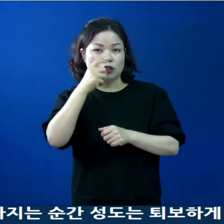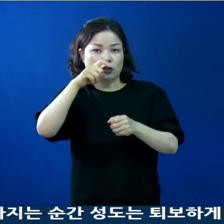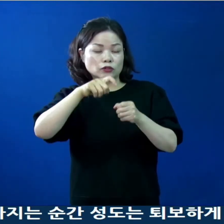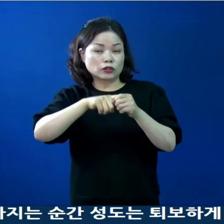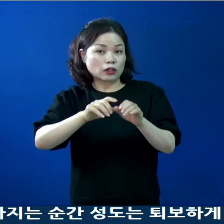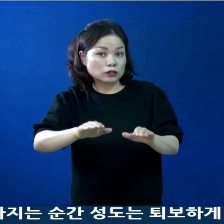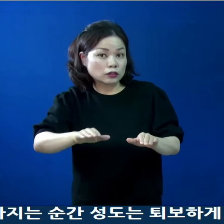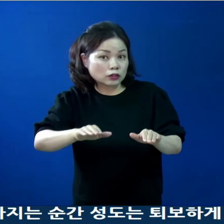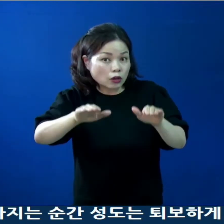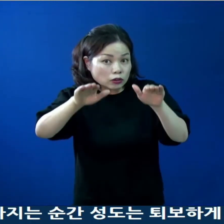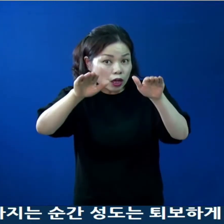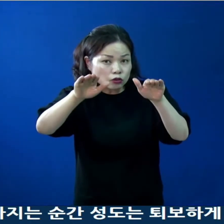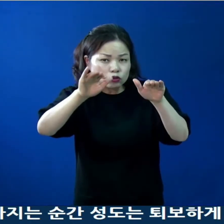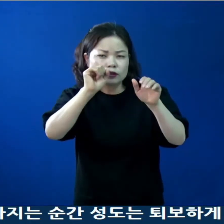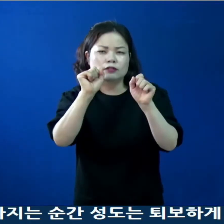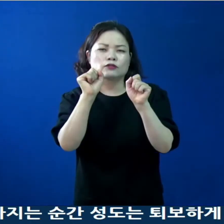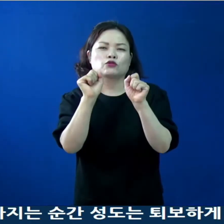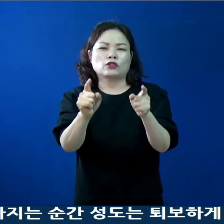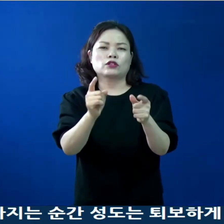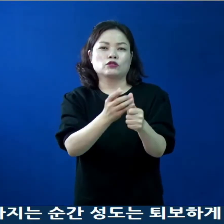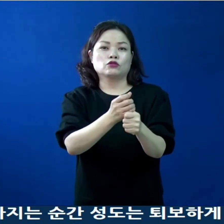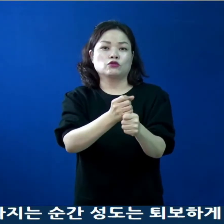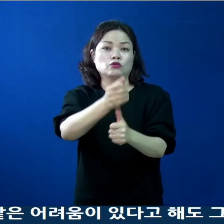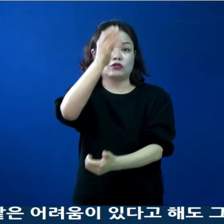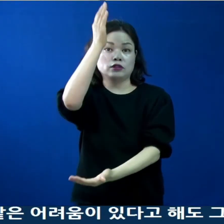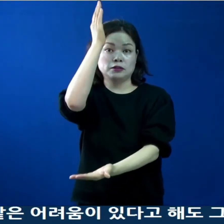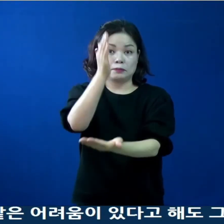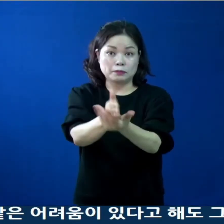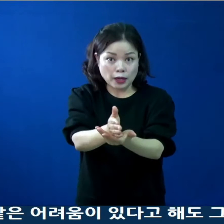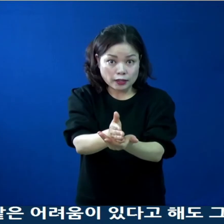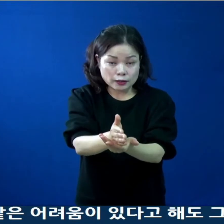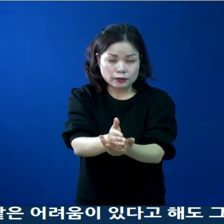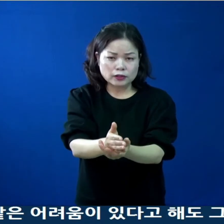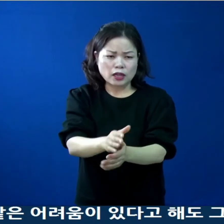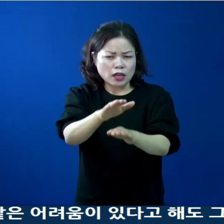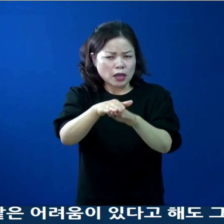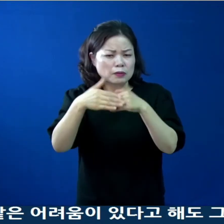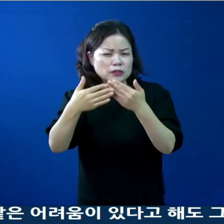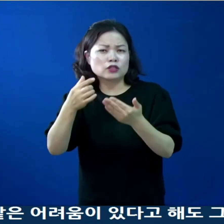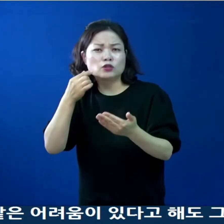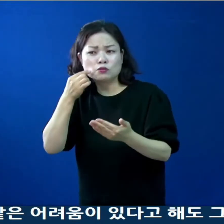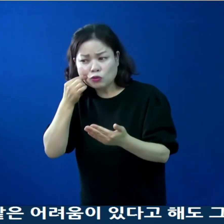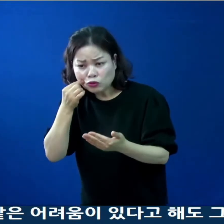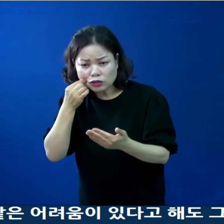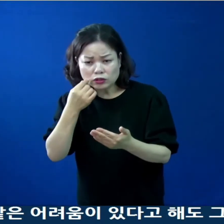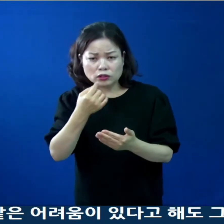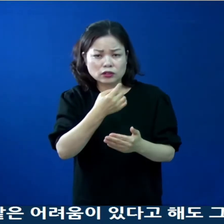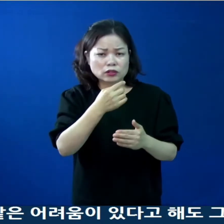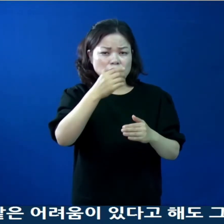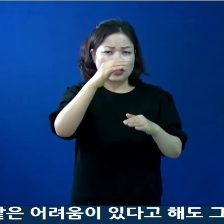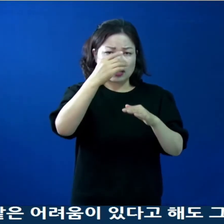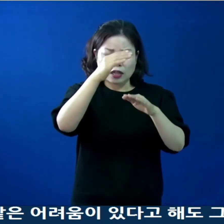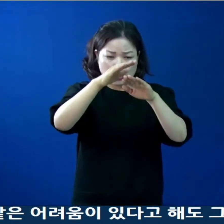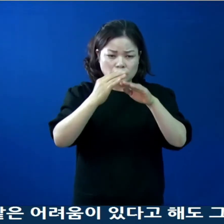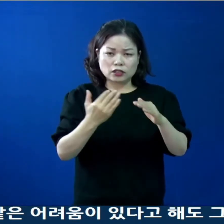수 있는 기회를 놓치지 마시기 바랍니다. 예배할 수 없다고 해서 예배 현장에 나오지 않거나